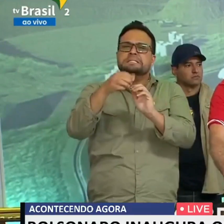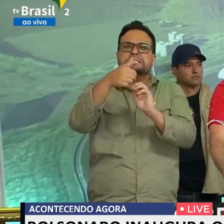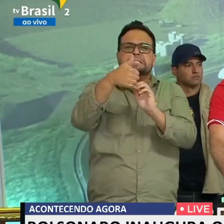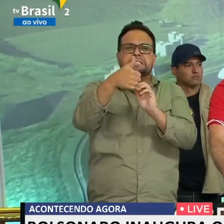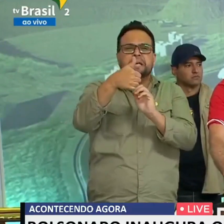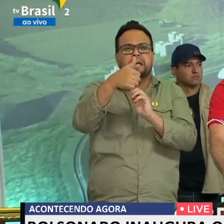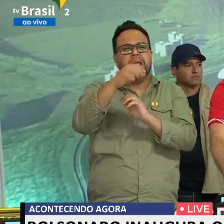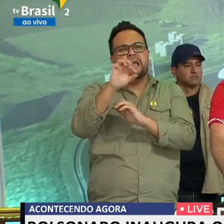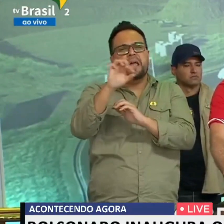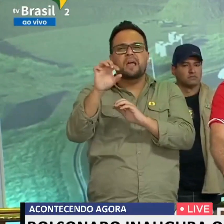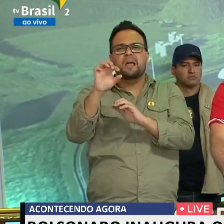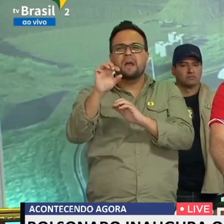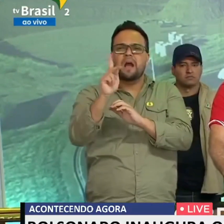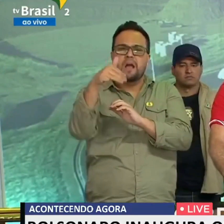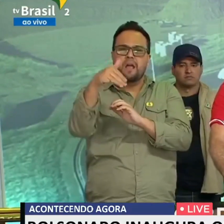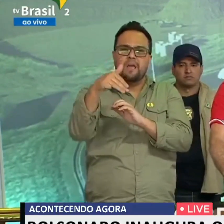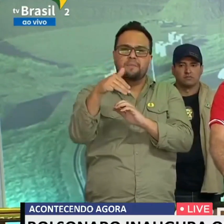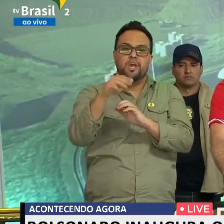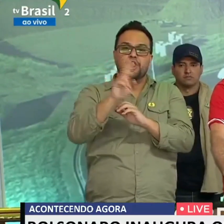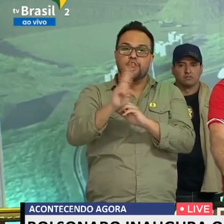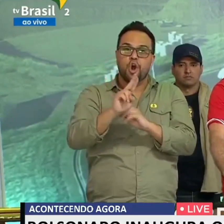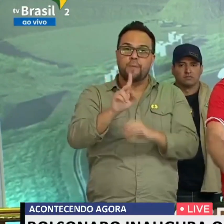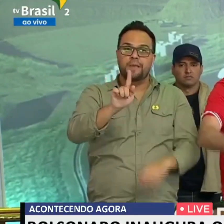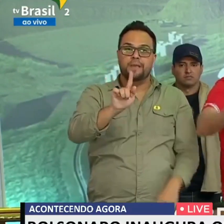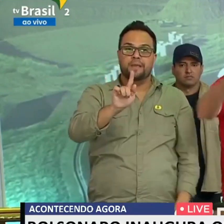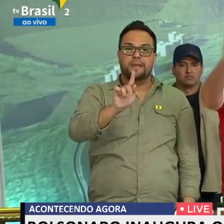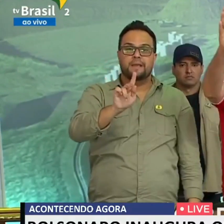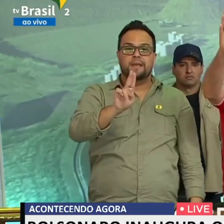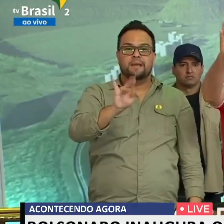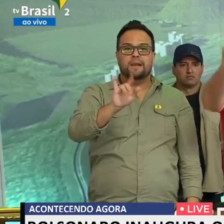100 e poucos quilômetros, a cidade de Glicério.